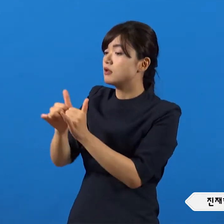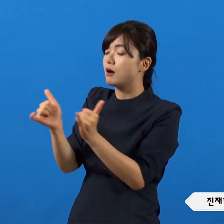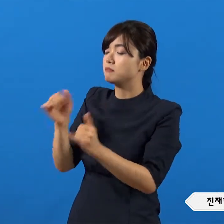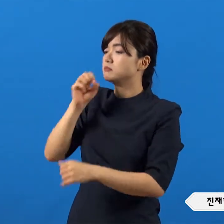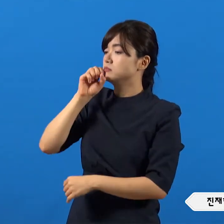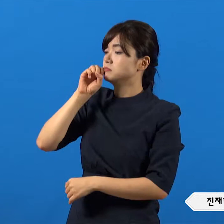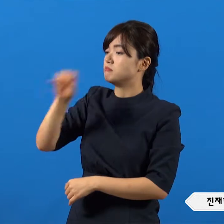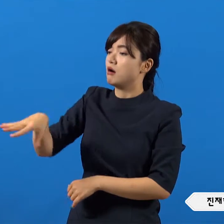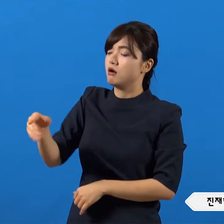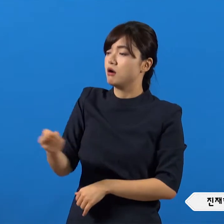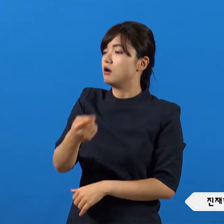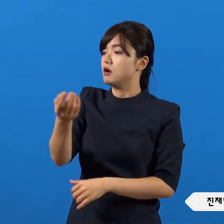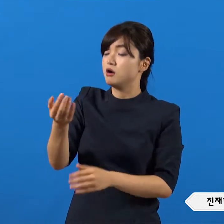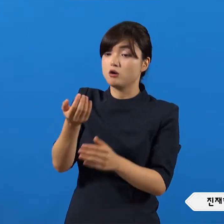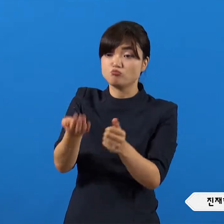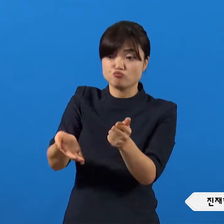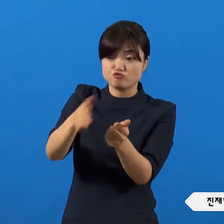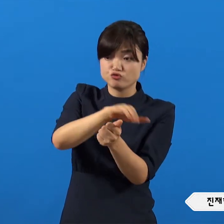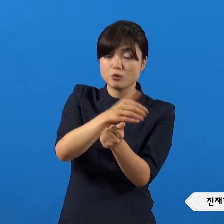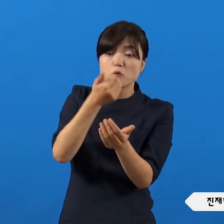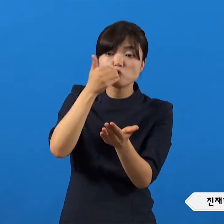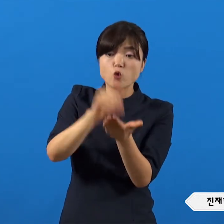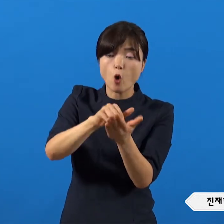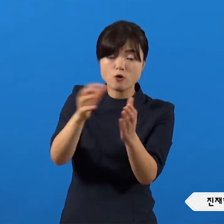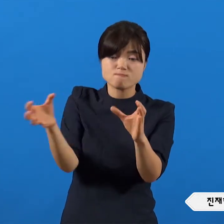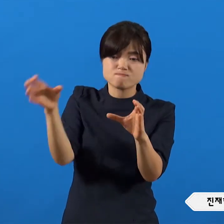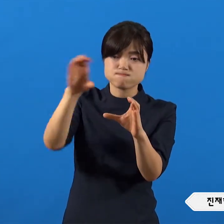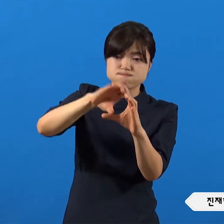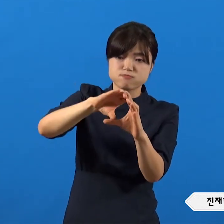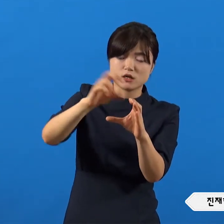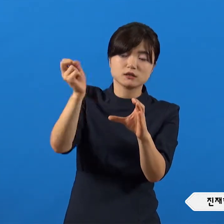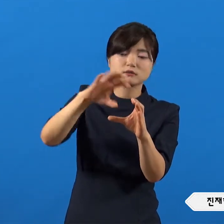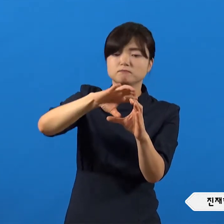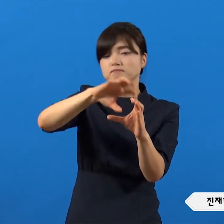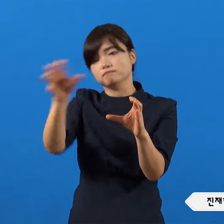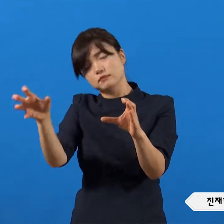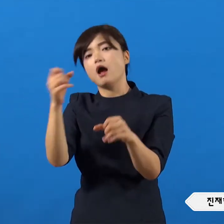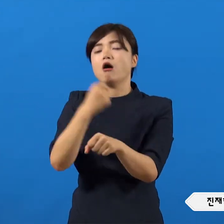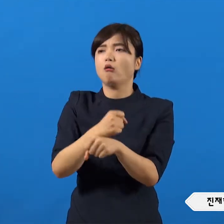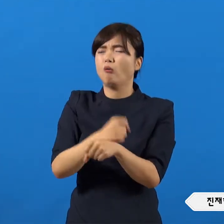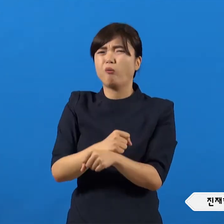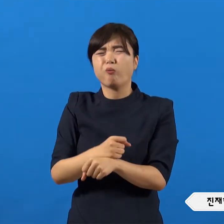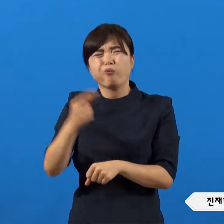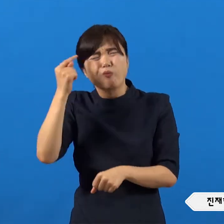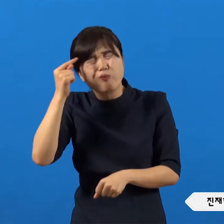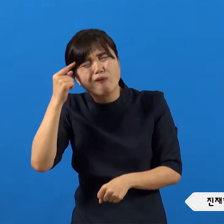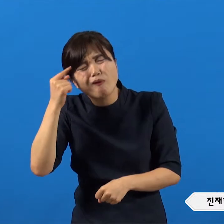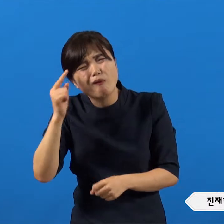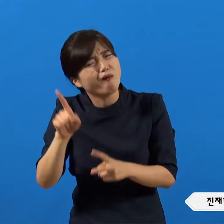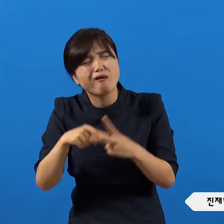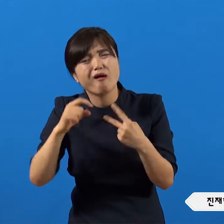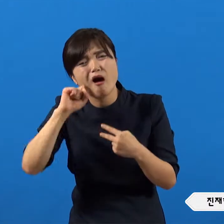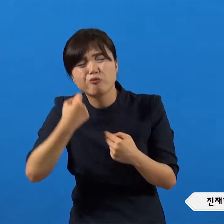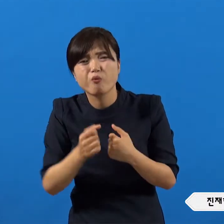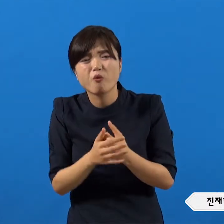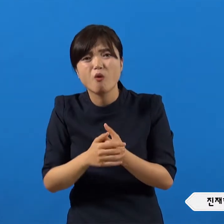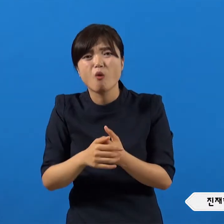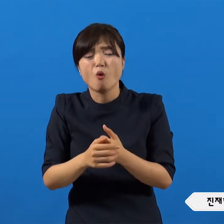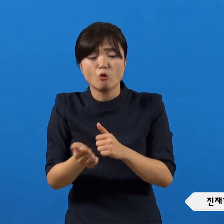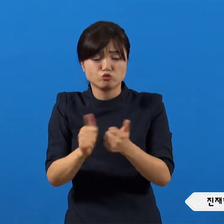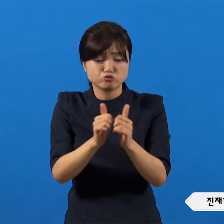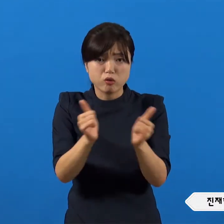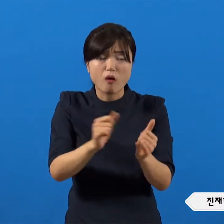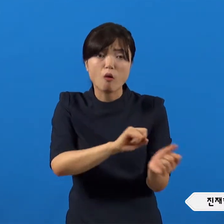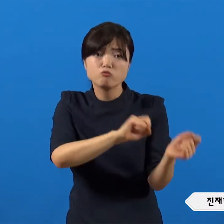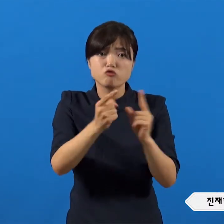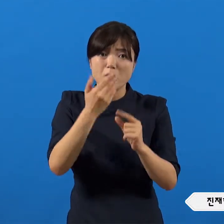말씀합니다. 무덤에 있는 돌을 치우라고 말씀합니다. 아니 왜 주님께서 죽은 자를 부활시키시는